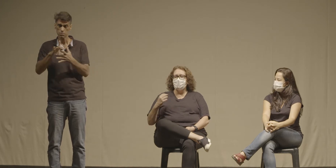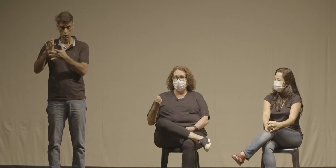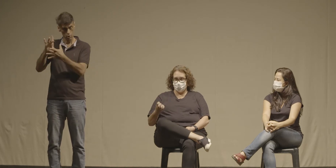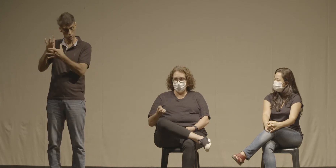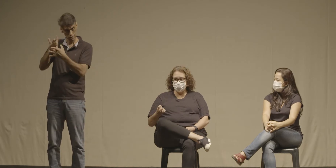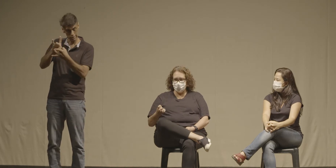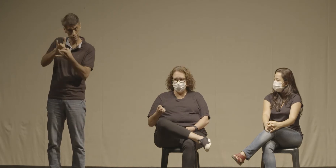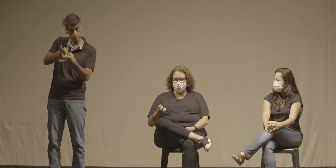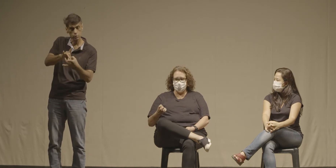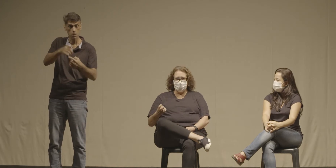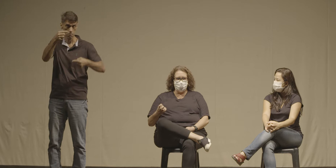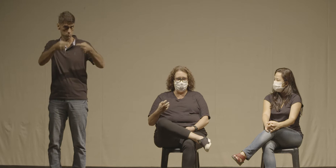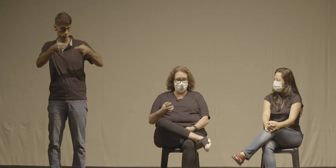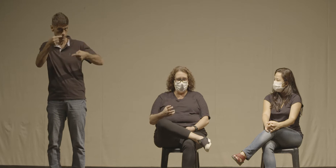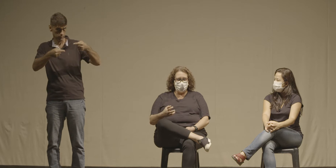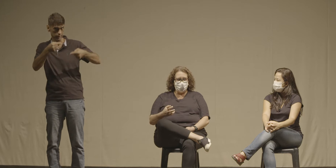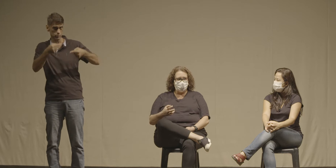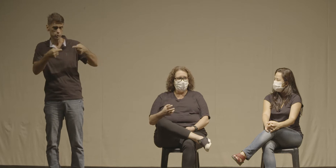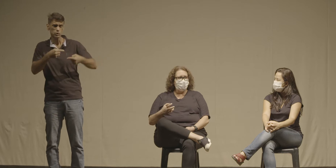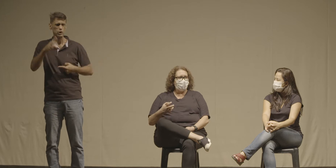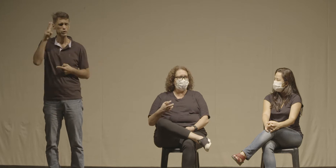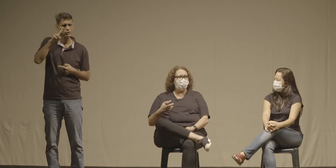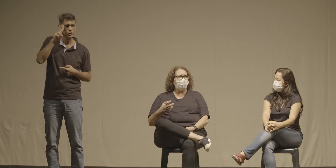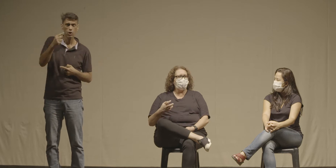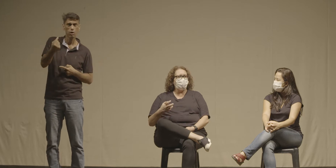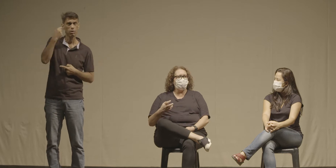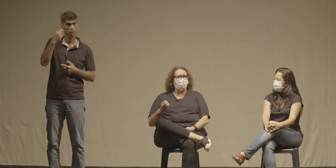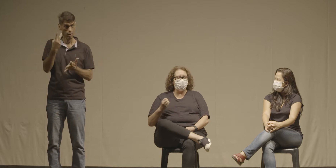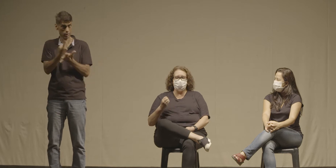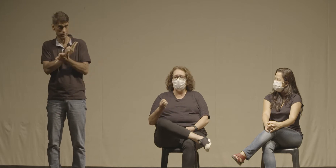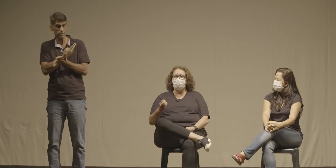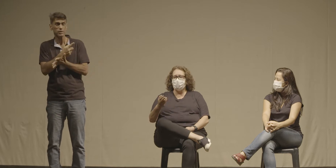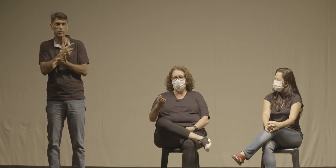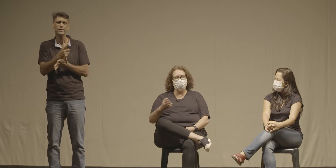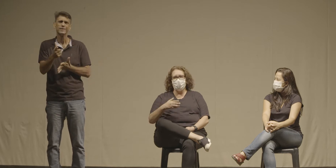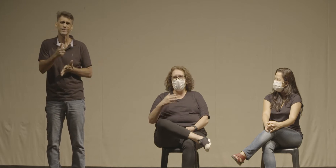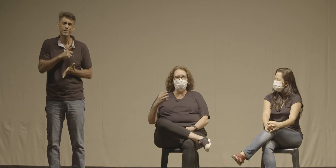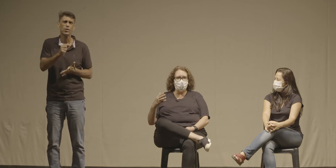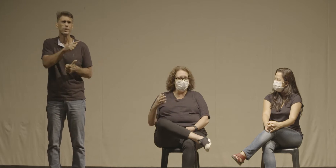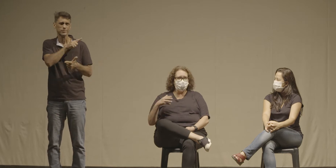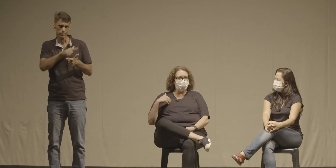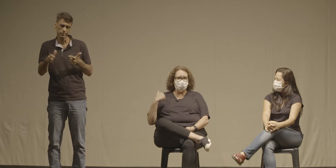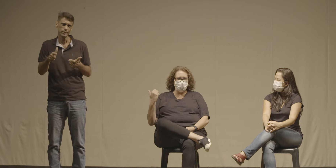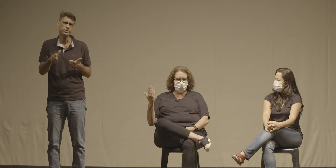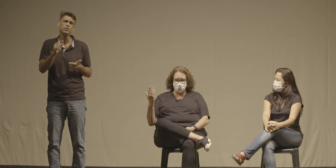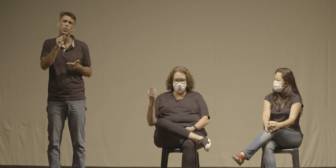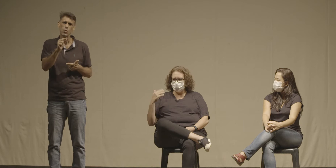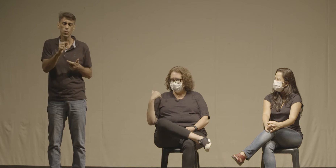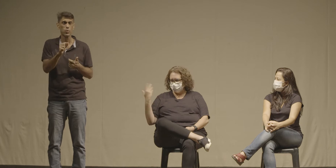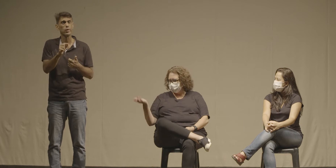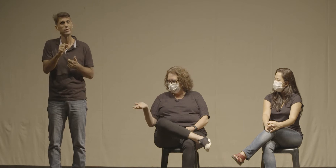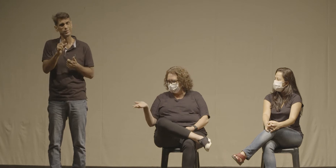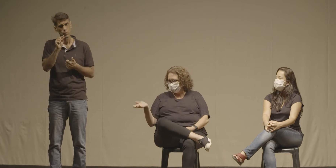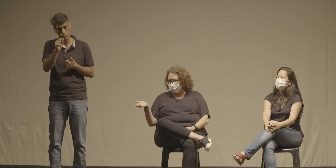contextualização política, histórica, a gente bateu direto com a questão, obviamente, do feminino